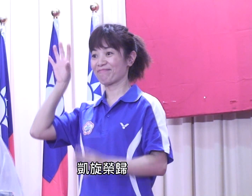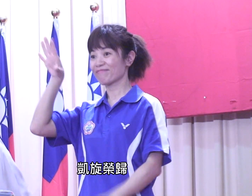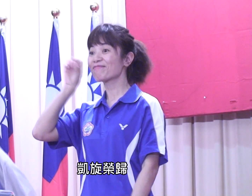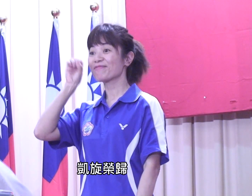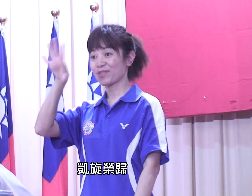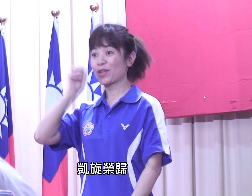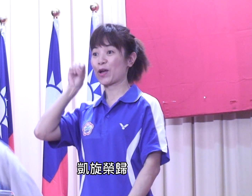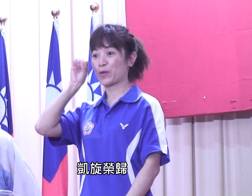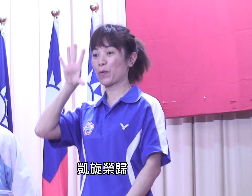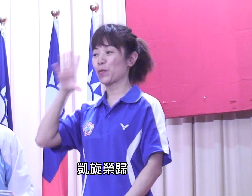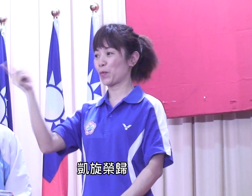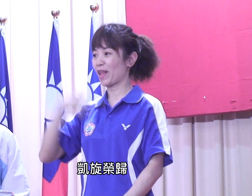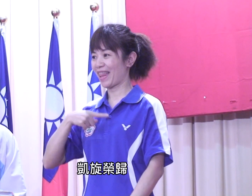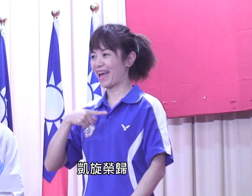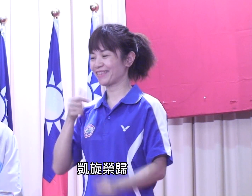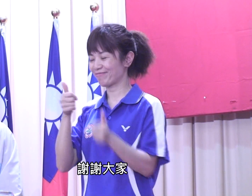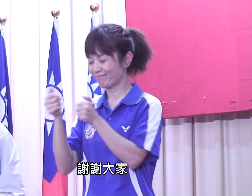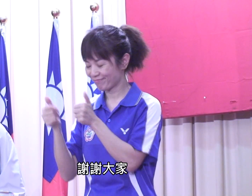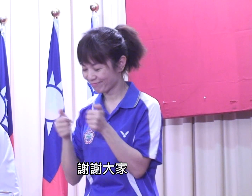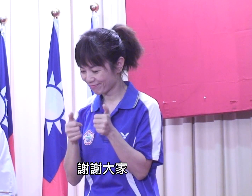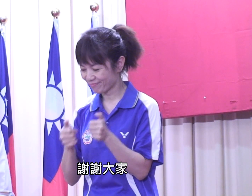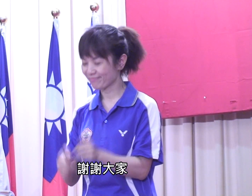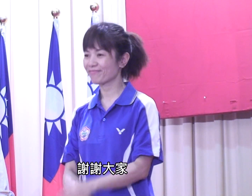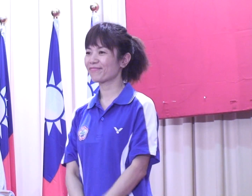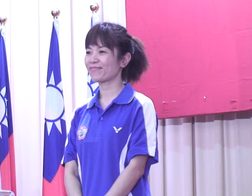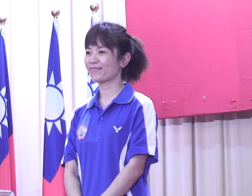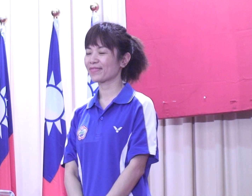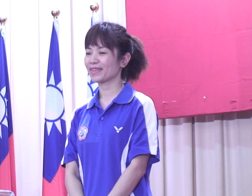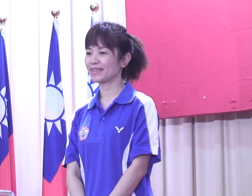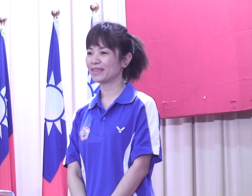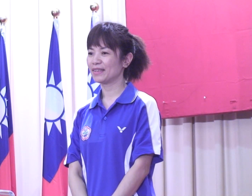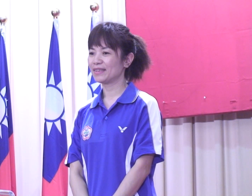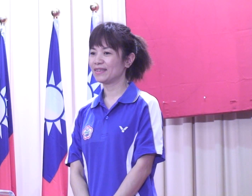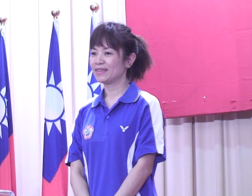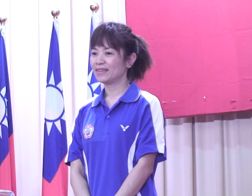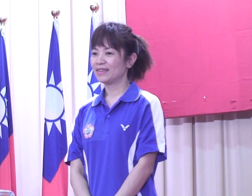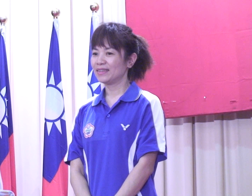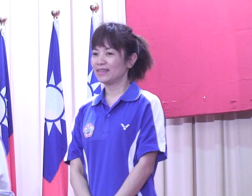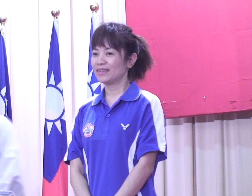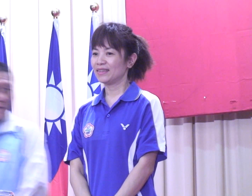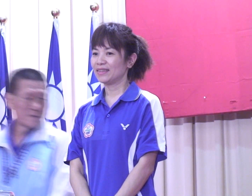家。 谢谢郑团长。